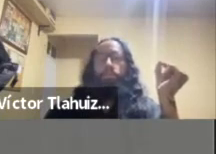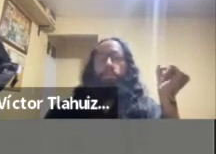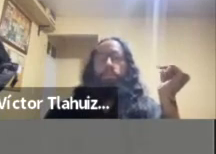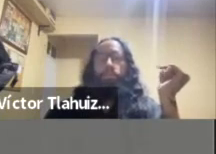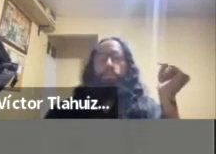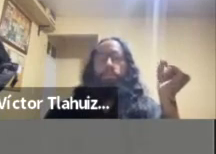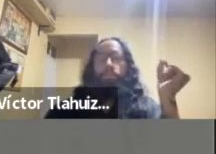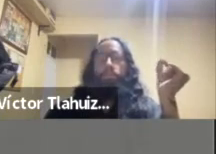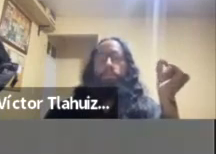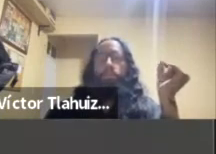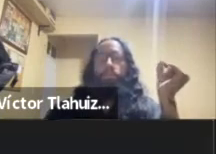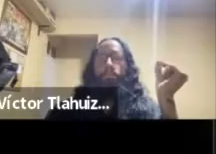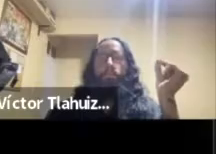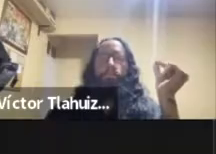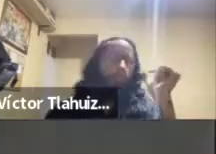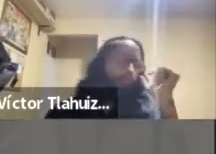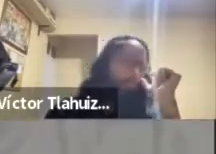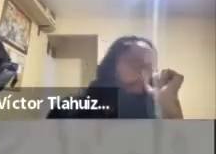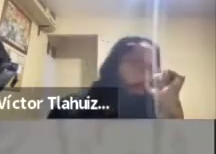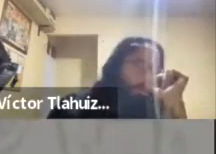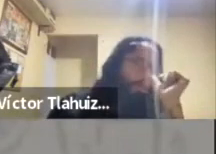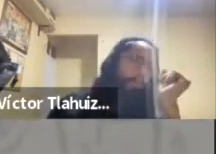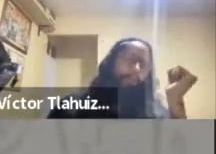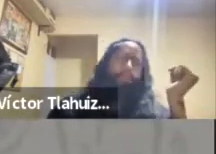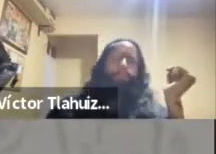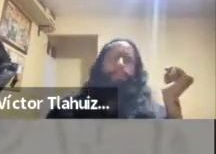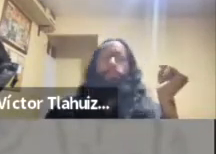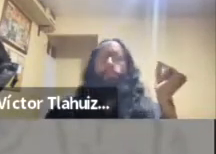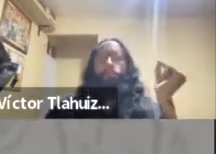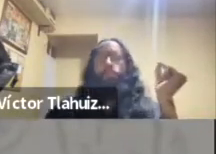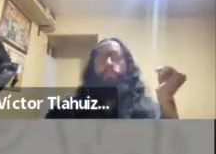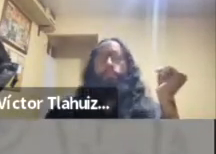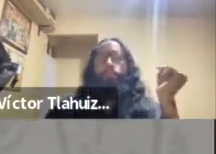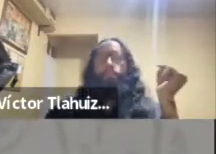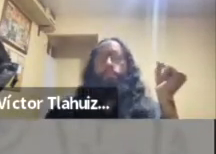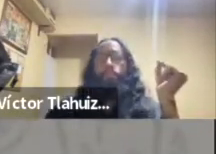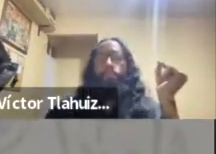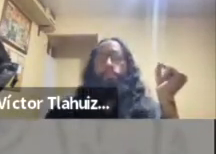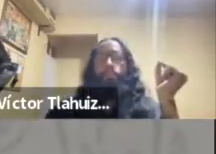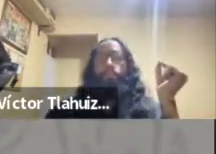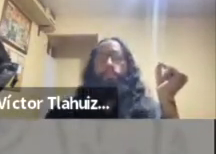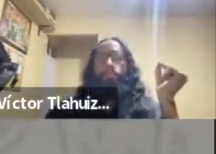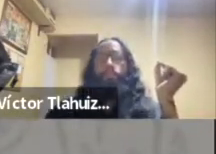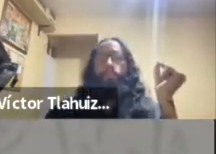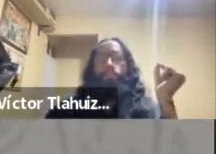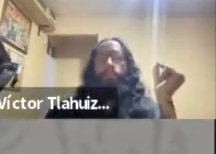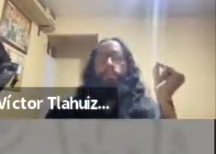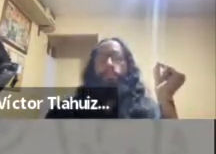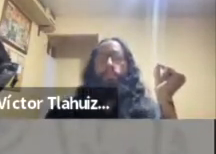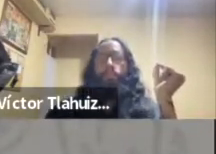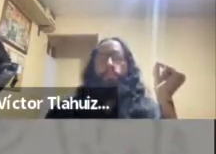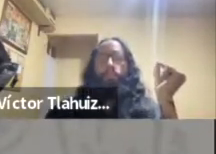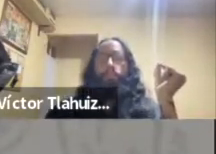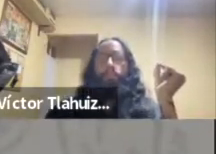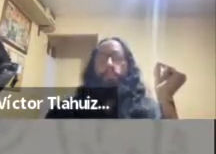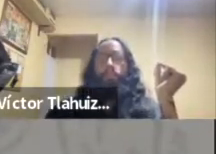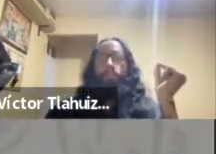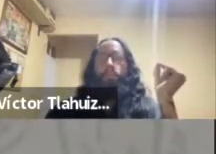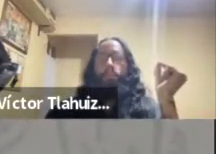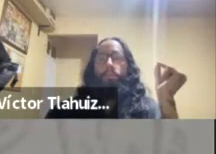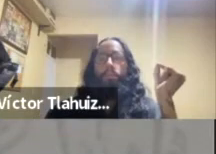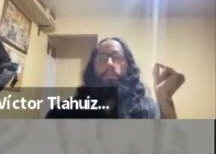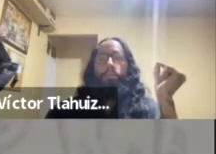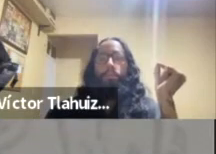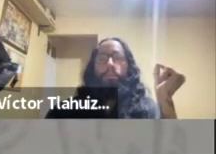y equilibrio armónico. Su canon tiene como principio básico la quietud y el movimiento